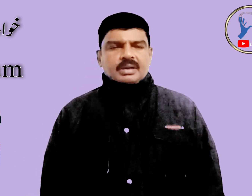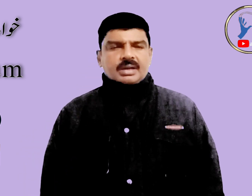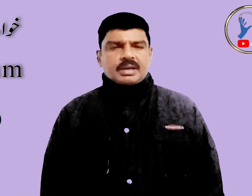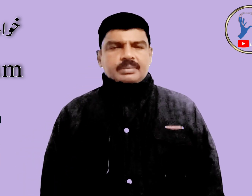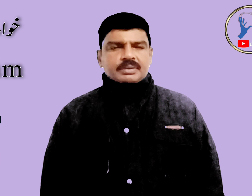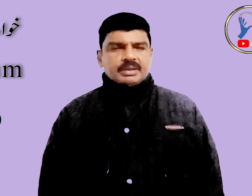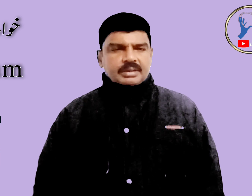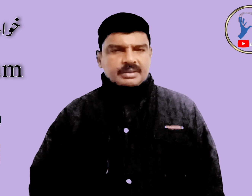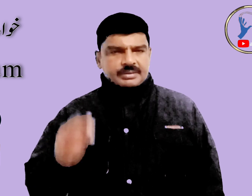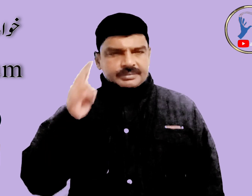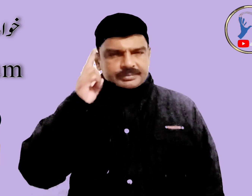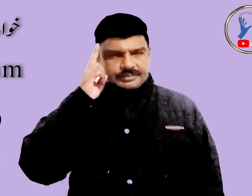ख्वाब देखना,